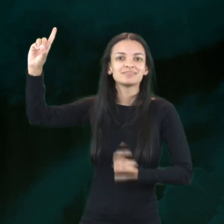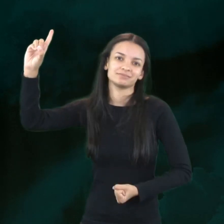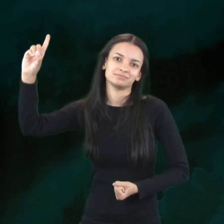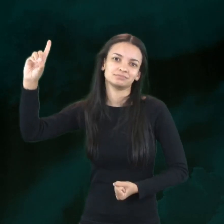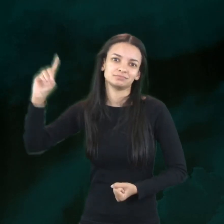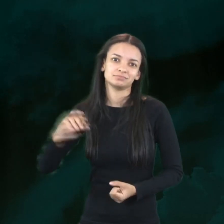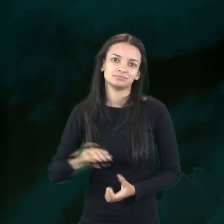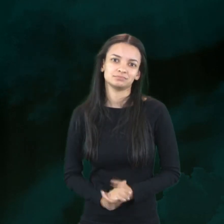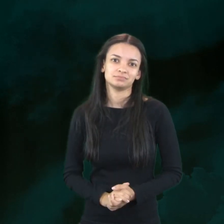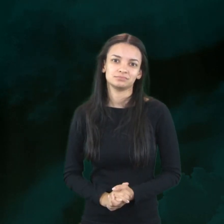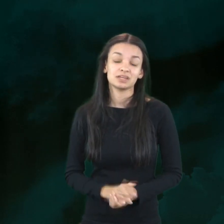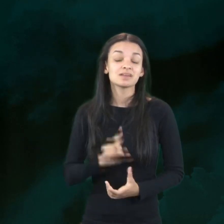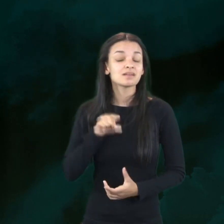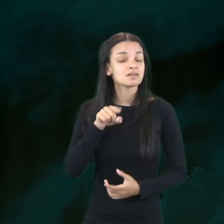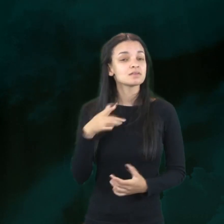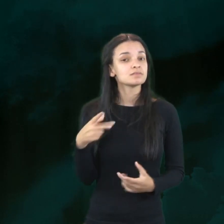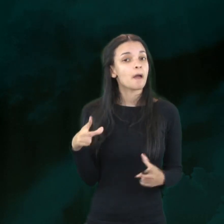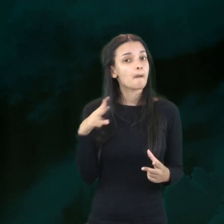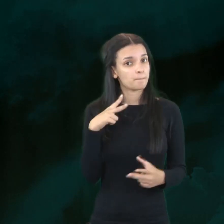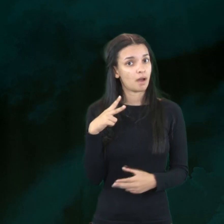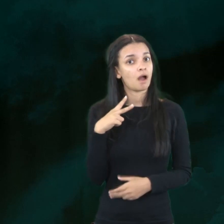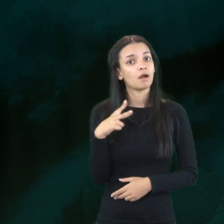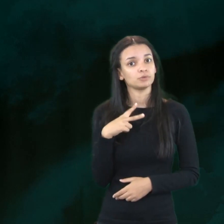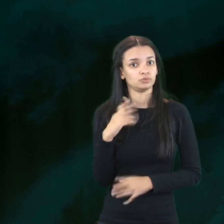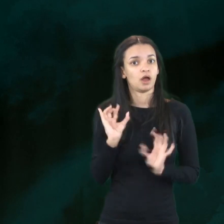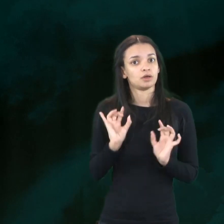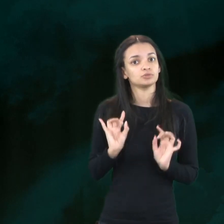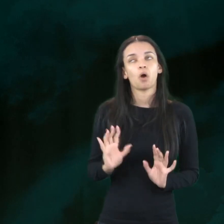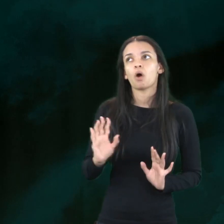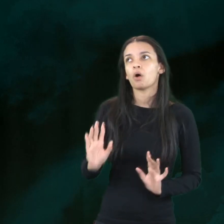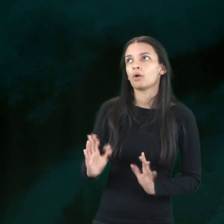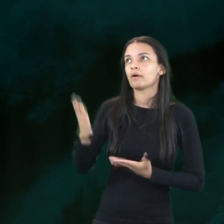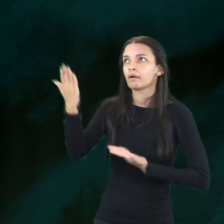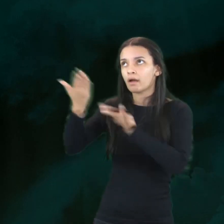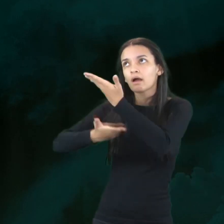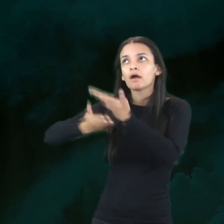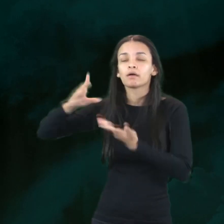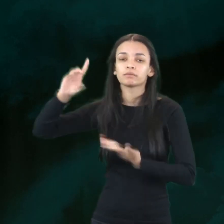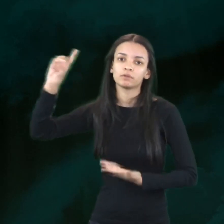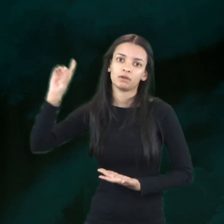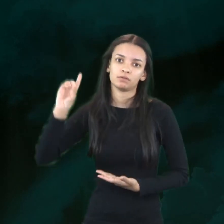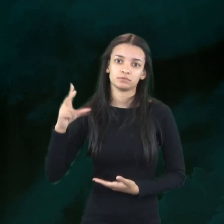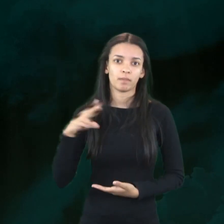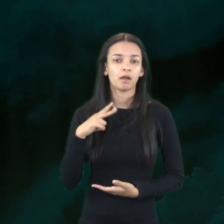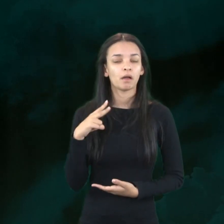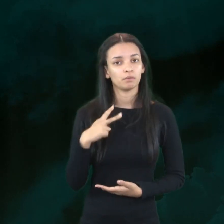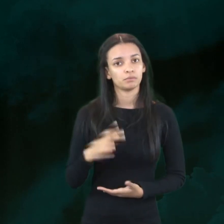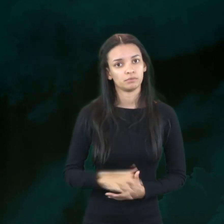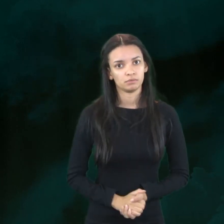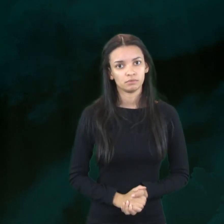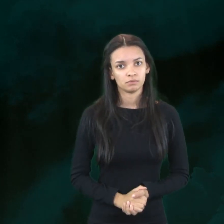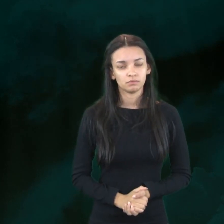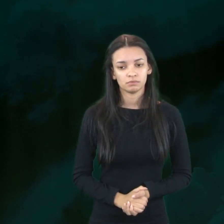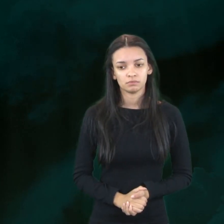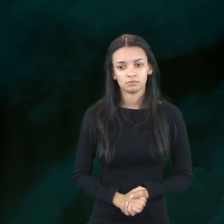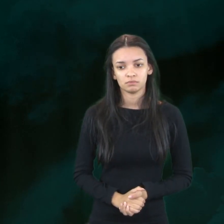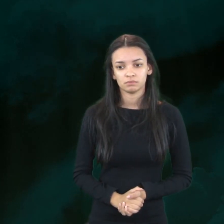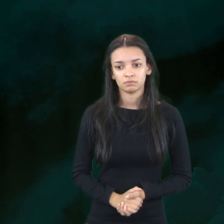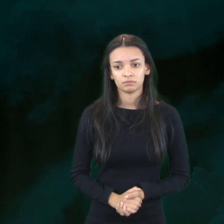sabe. Você tem que ir diante do Senhor. Não permita, queridos irmãos, nenhuma motivação